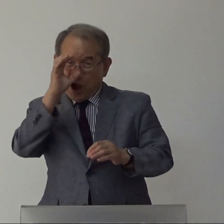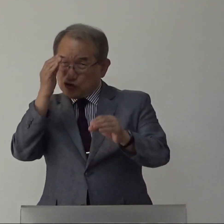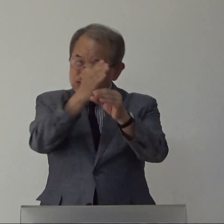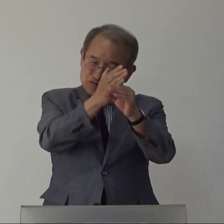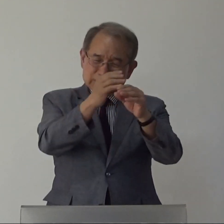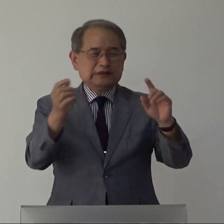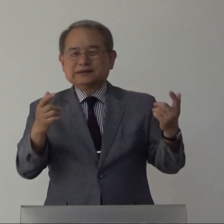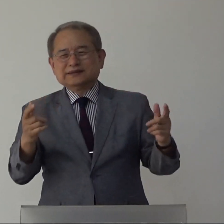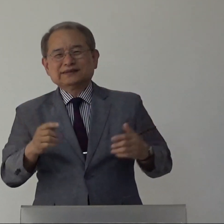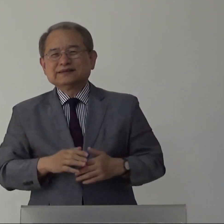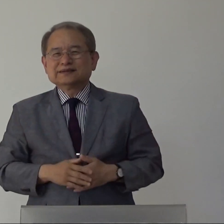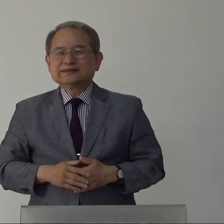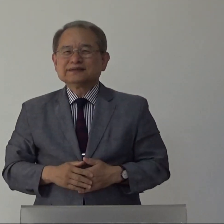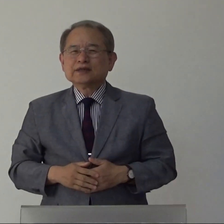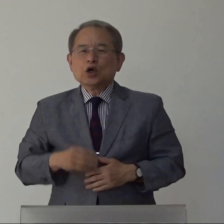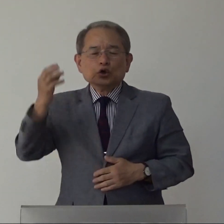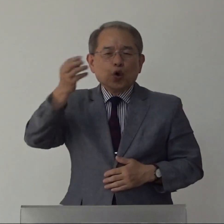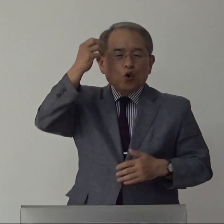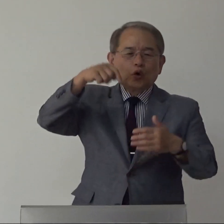하늘나라는요, 먹는 것이 목적이 아니고